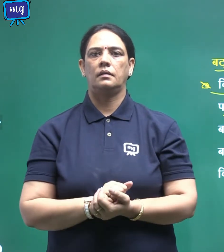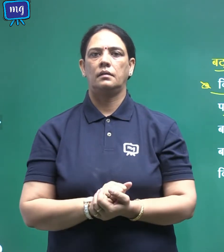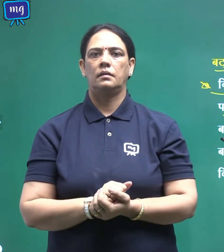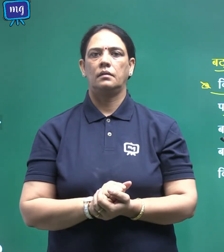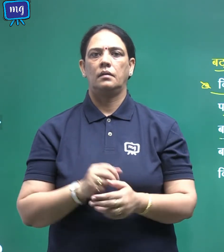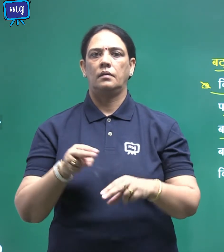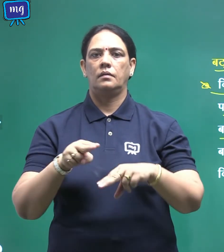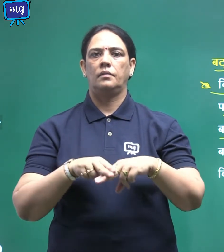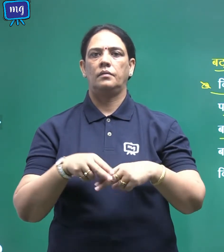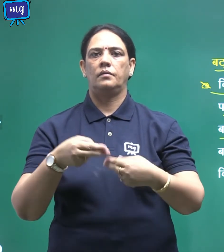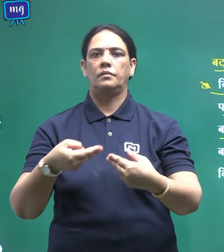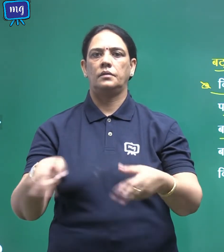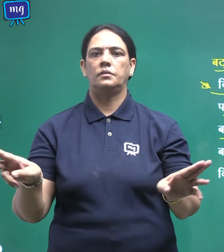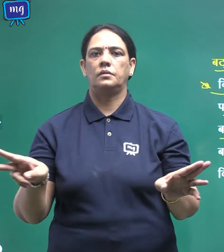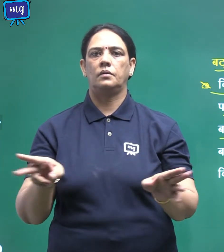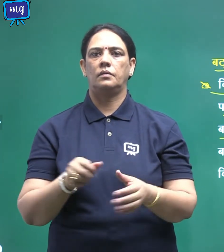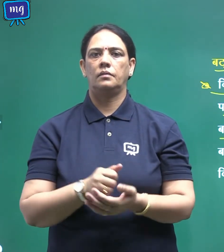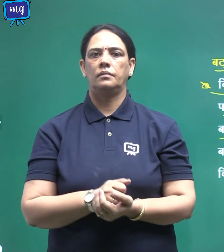छूट को